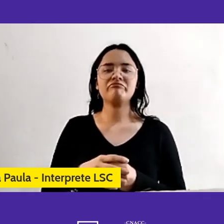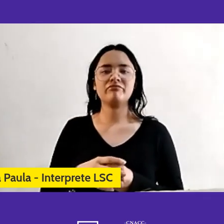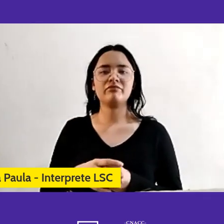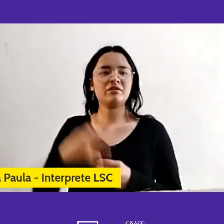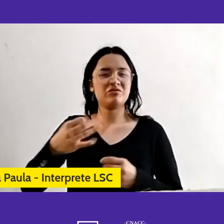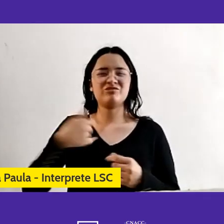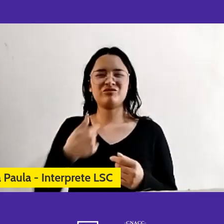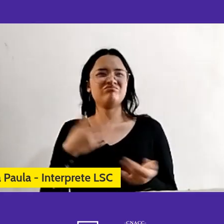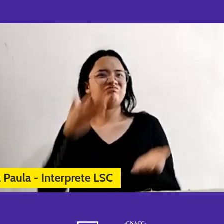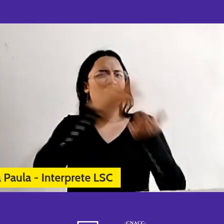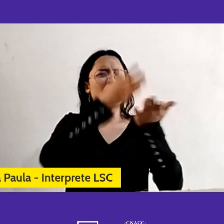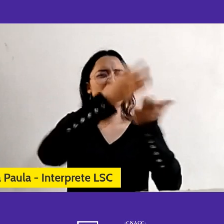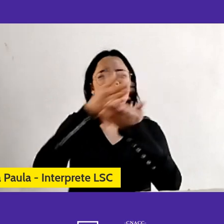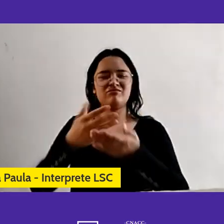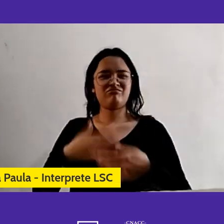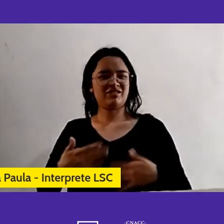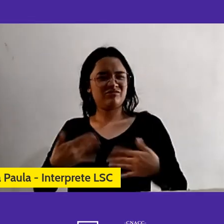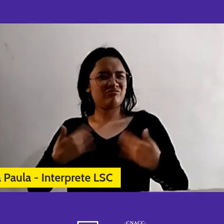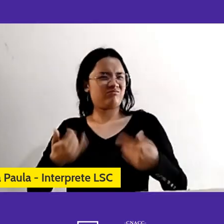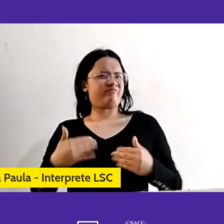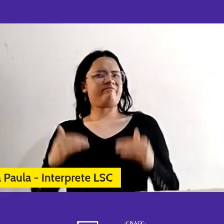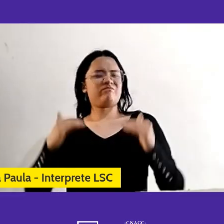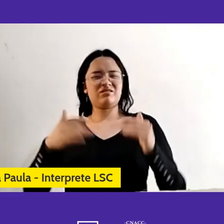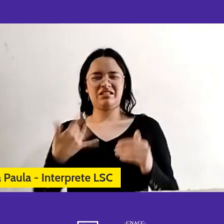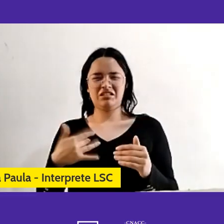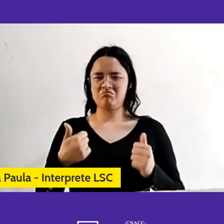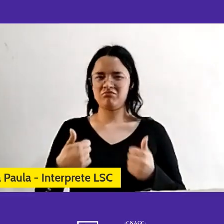levanta el nivel y también el nivel de ventas.